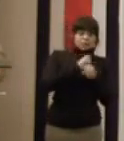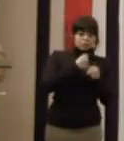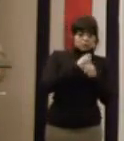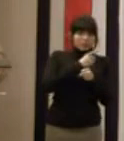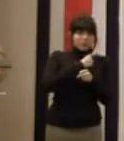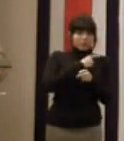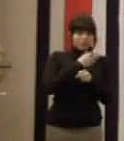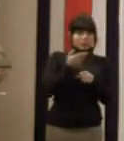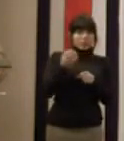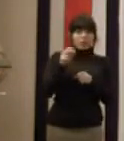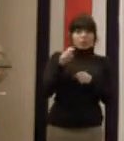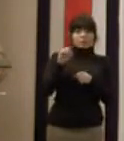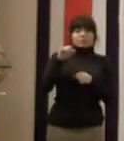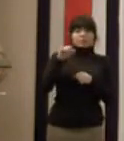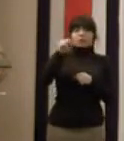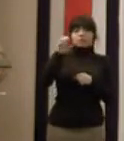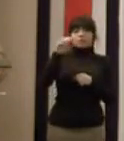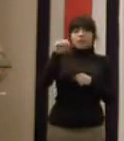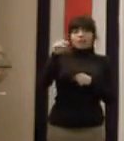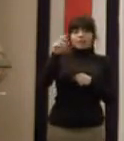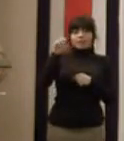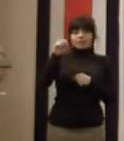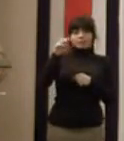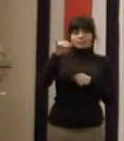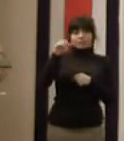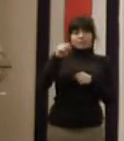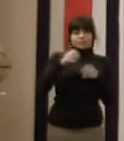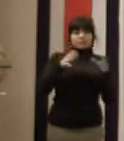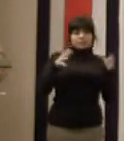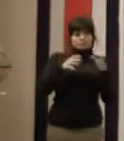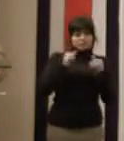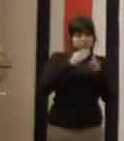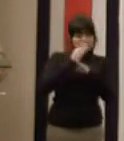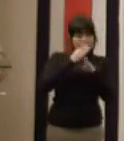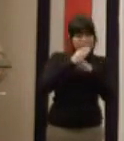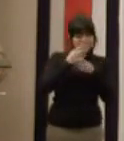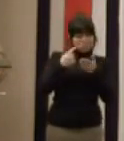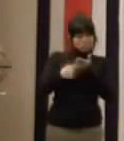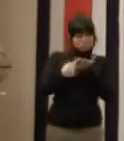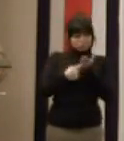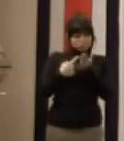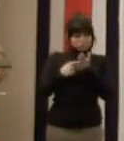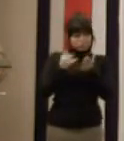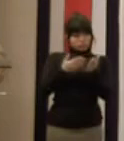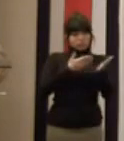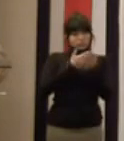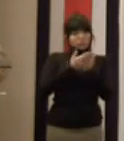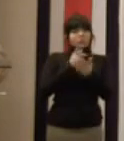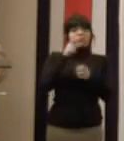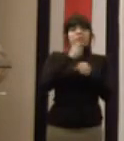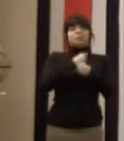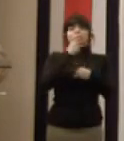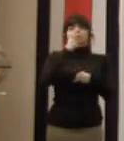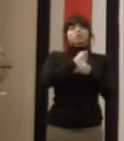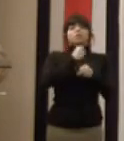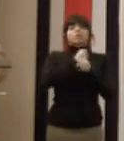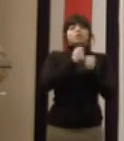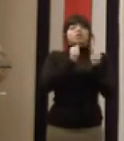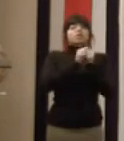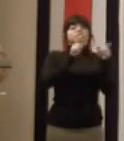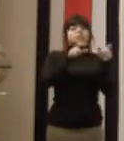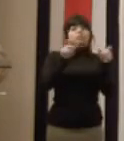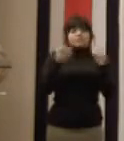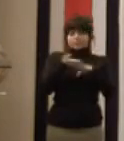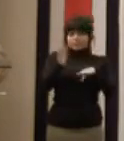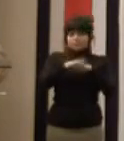director de OPES, don José Andrés Macís. Creo que en el marco de estos lineamientos que están en la propuesta, habrá que hacer un trabajo con expertos de